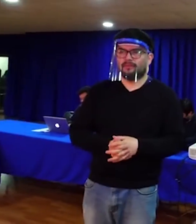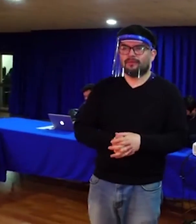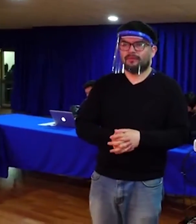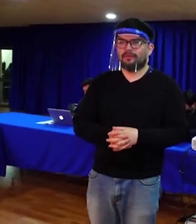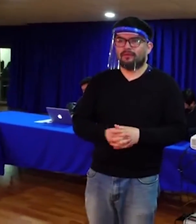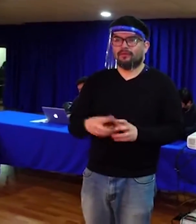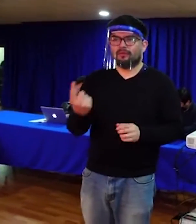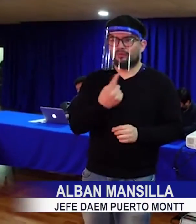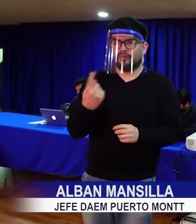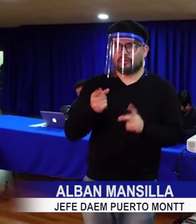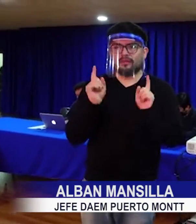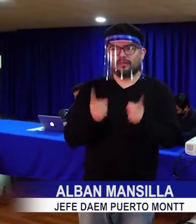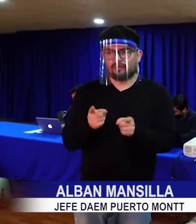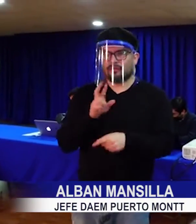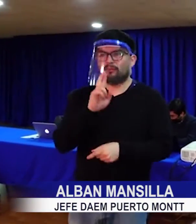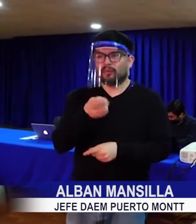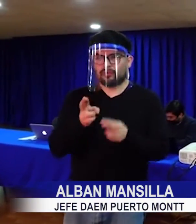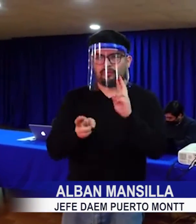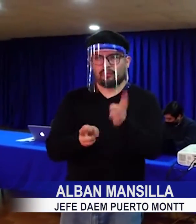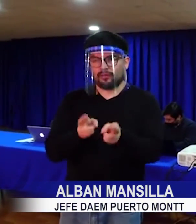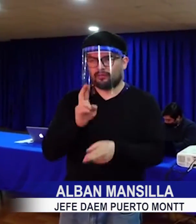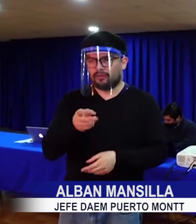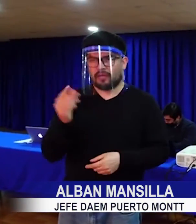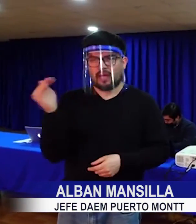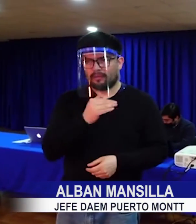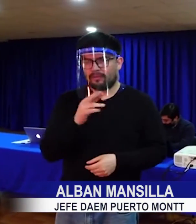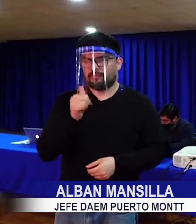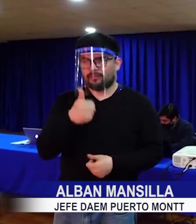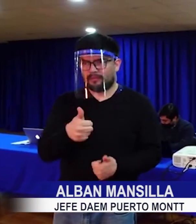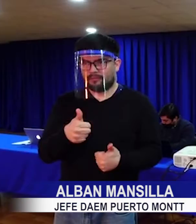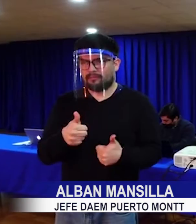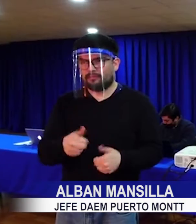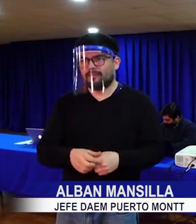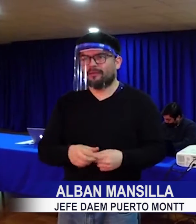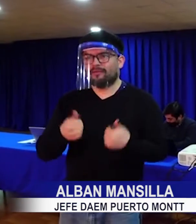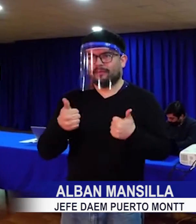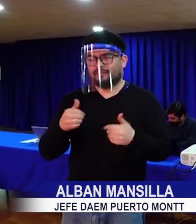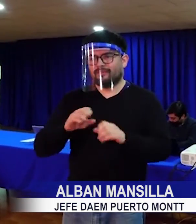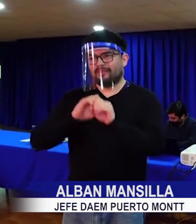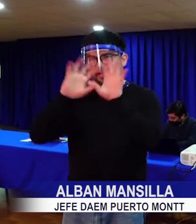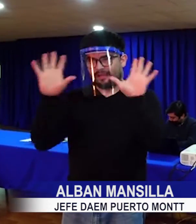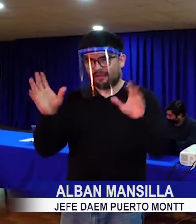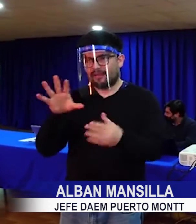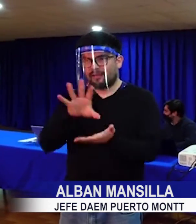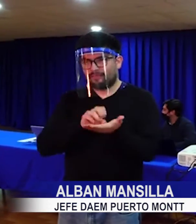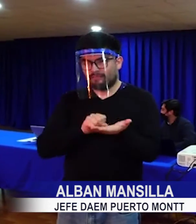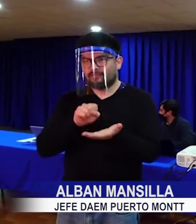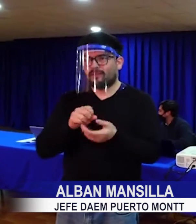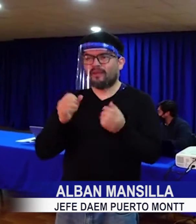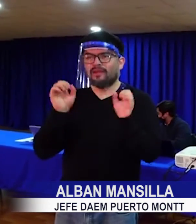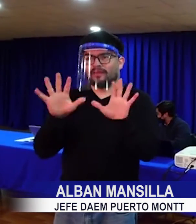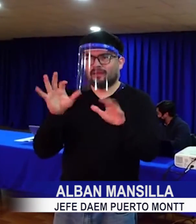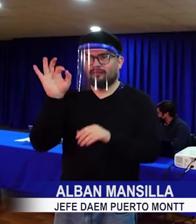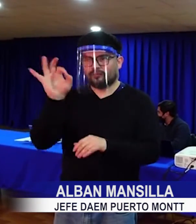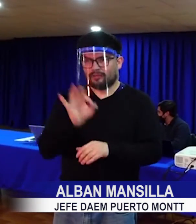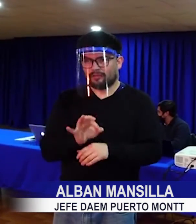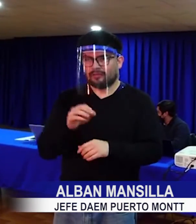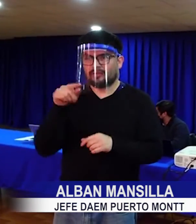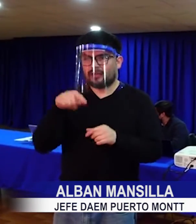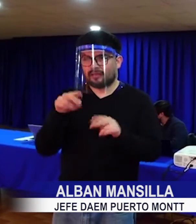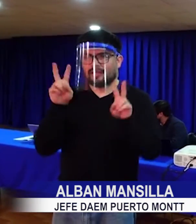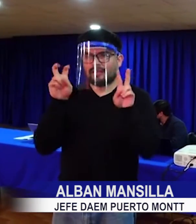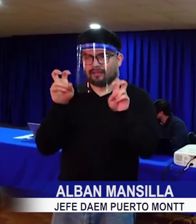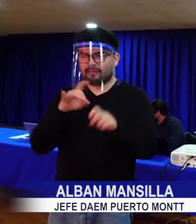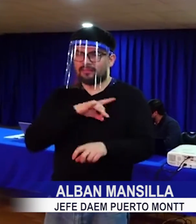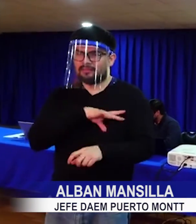responder con efectividad y a tiempo para que la gente de verdad pueda hacer uso de esto que es una es un tema país ya hemos visto lo